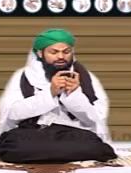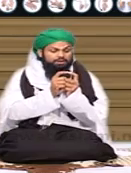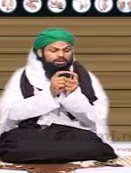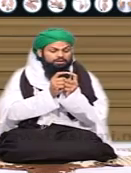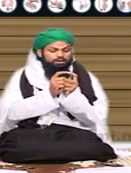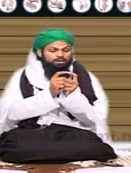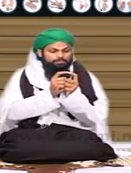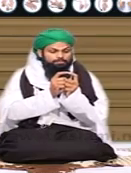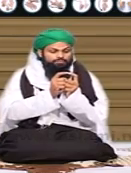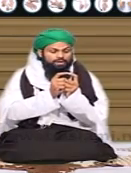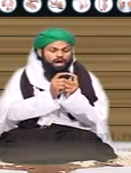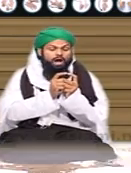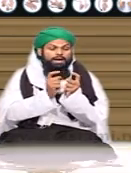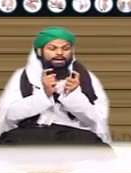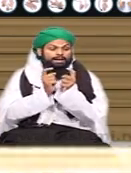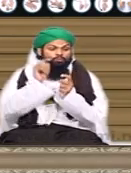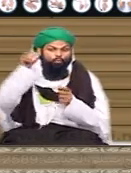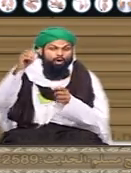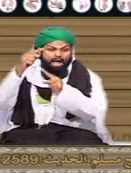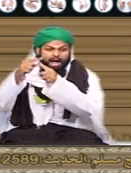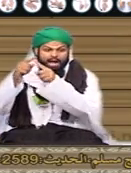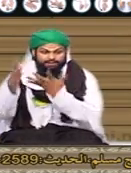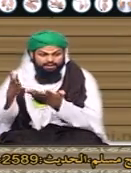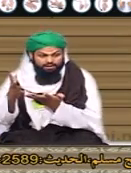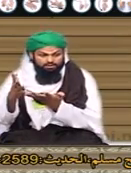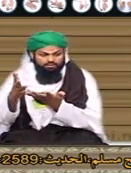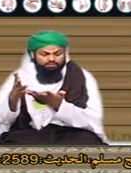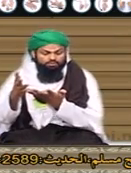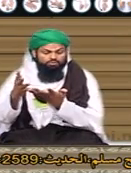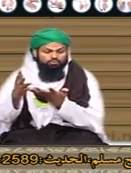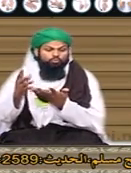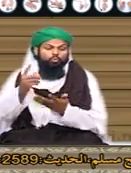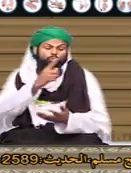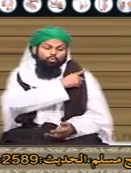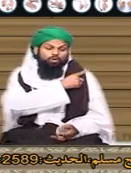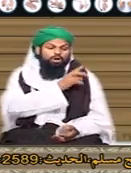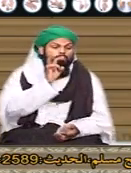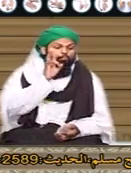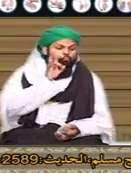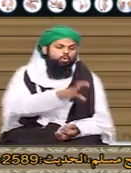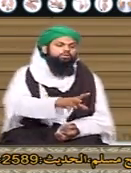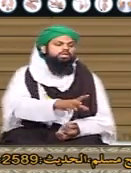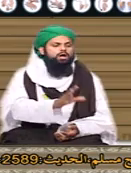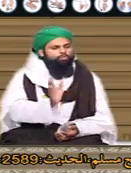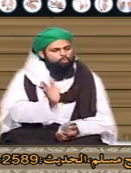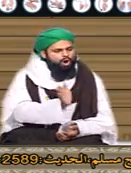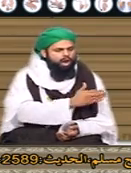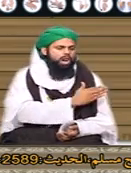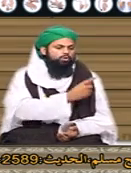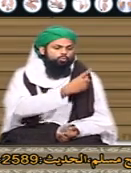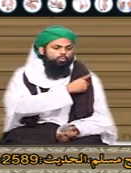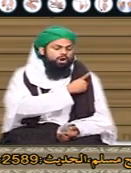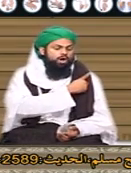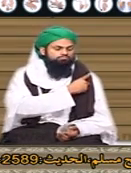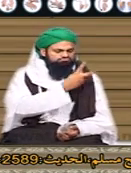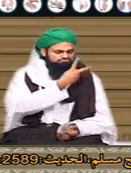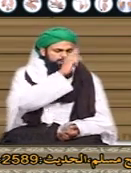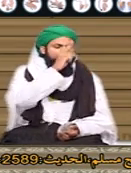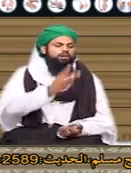تو پیچھے سے کہیں تو غیبت ہے. اگر وہ برائی اس میں نہ ہوتی تو پھر یہ بہتان ہوتا اور جو غیبت سے